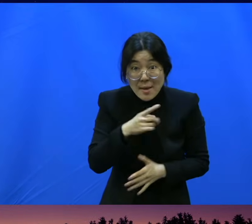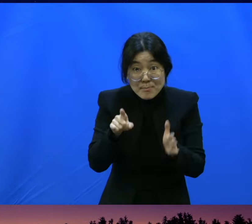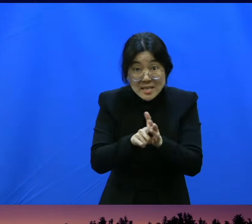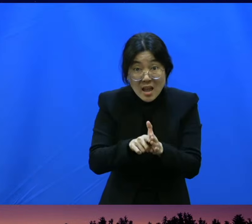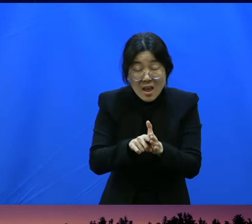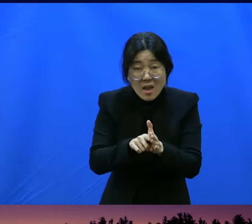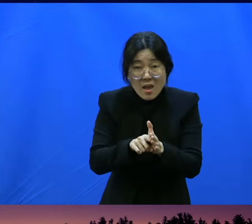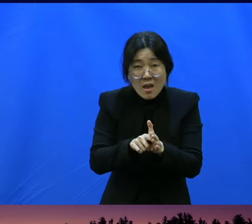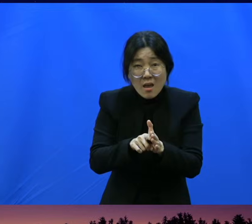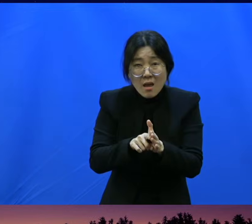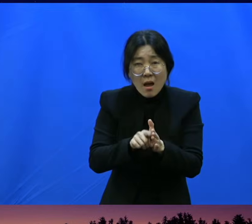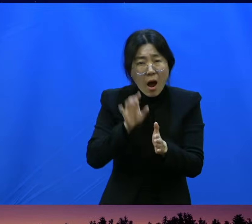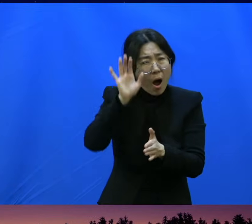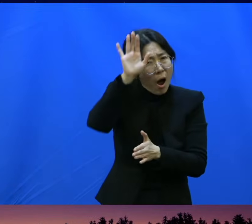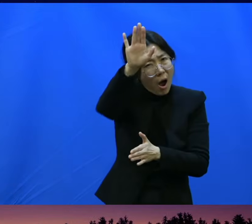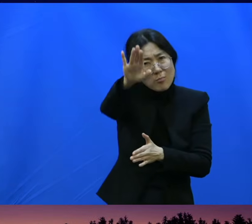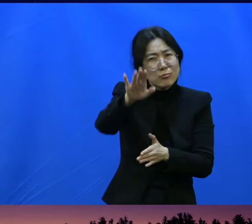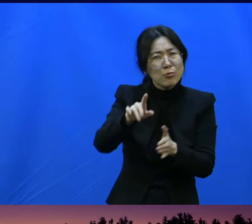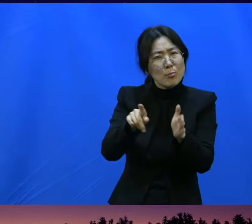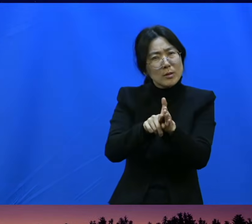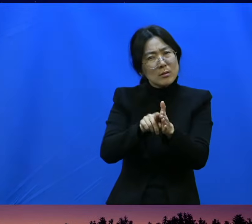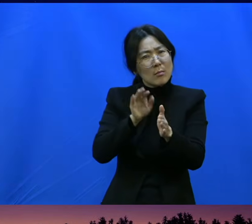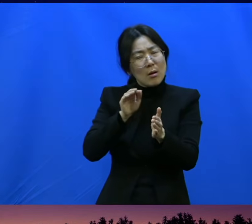미래를 알 수가 없어요.